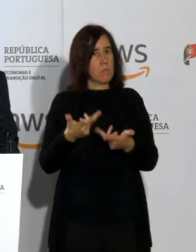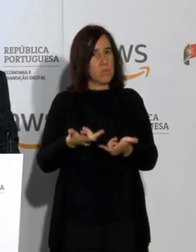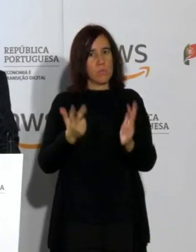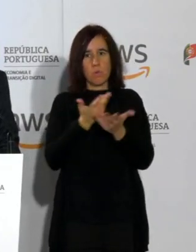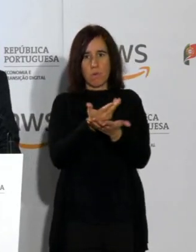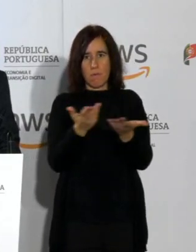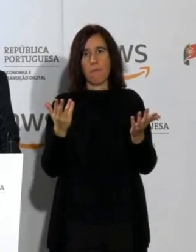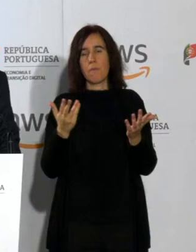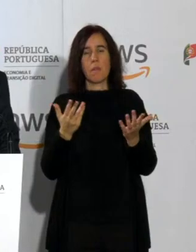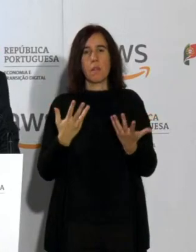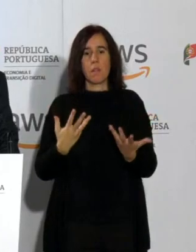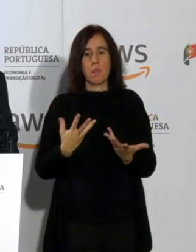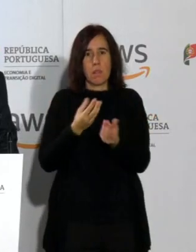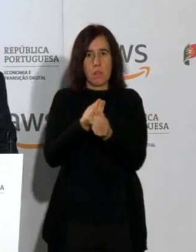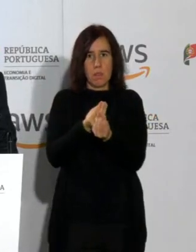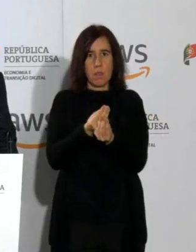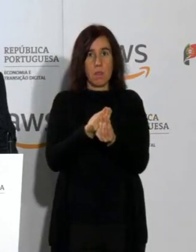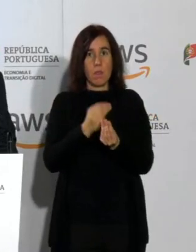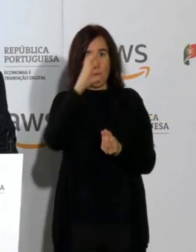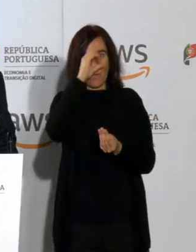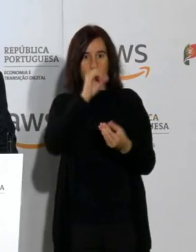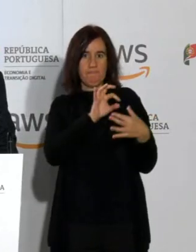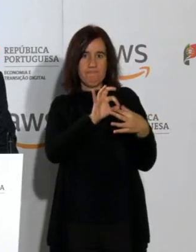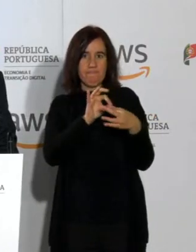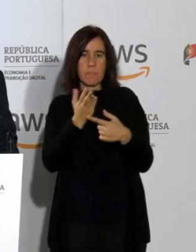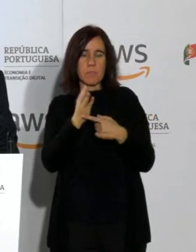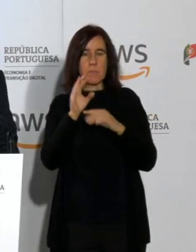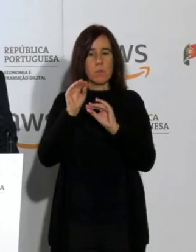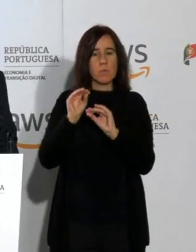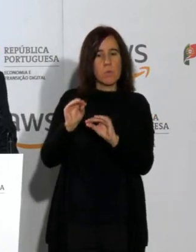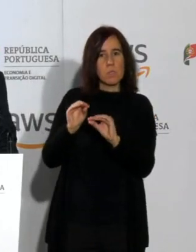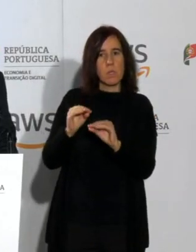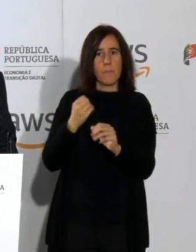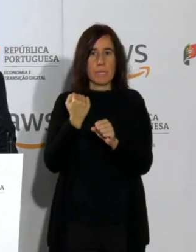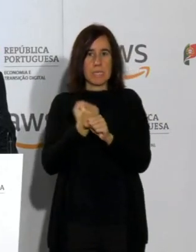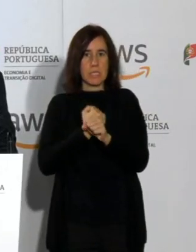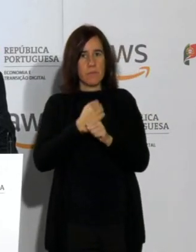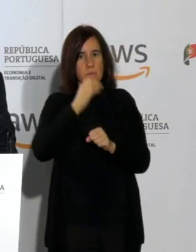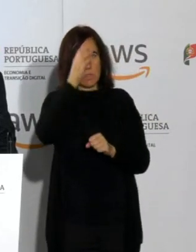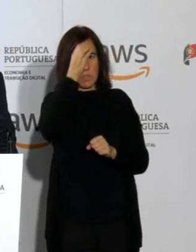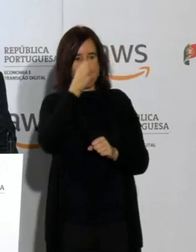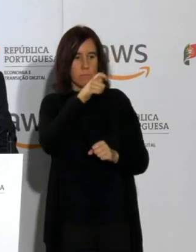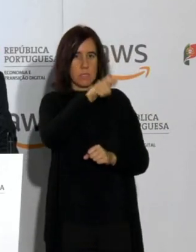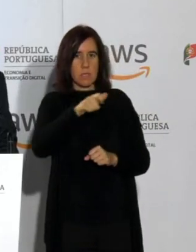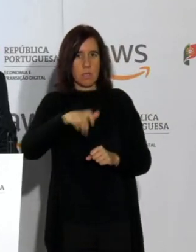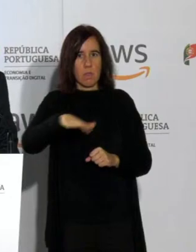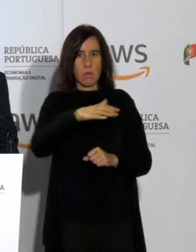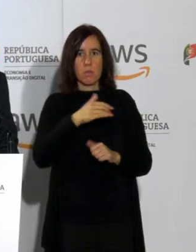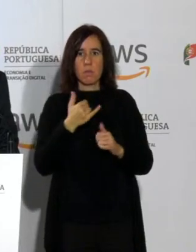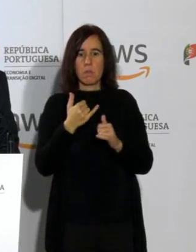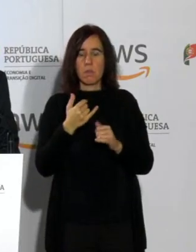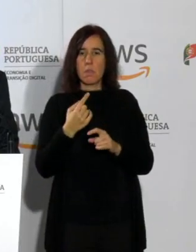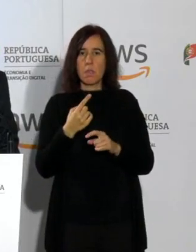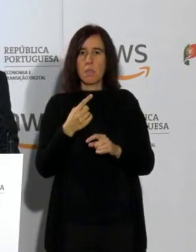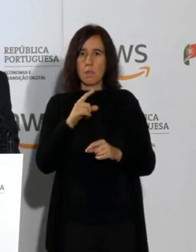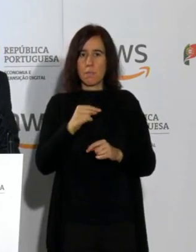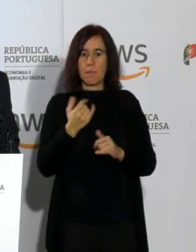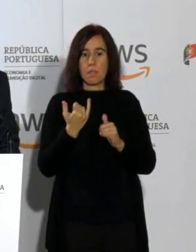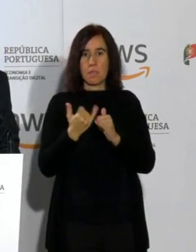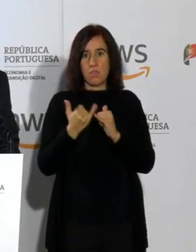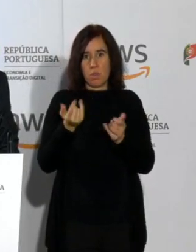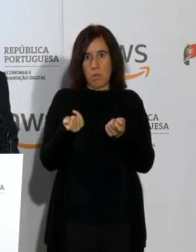par com a atual colaboração com o governo em áreas como a educação, serviços inteligentes para o cidadão e governo